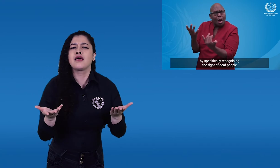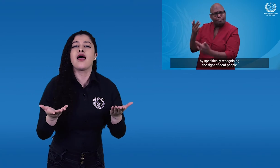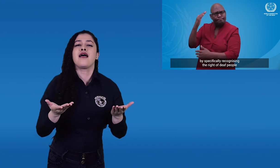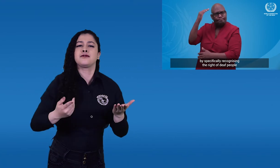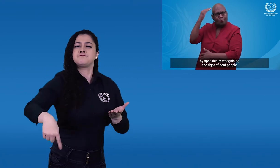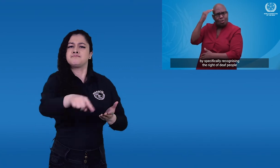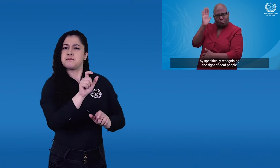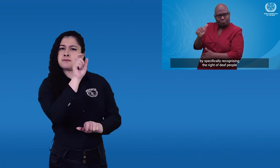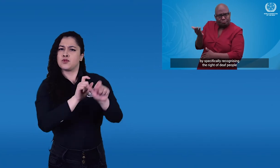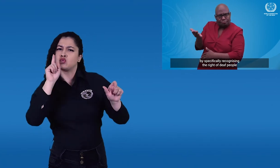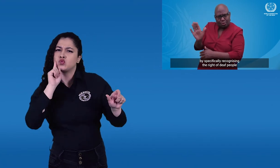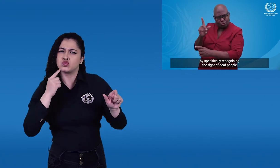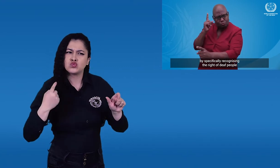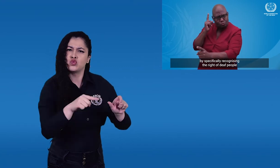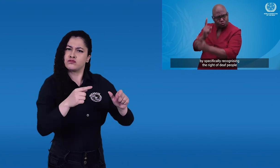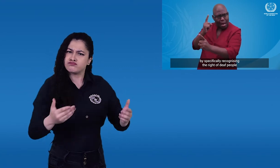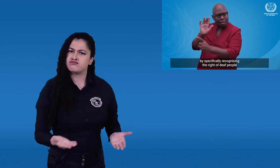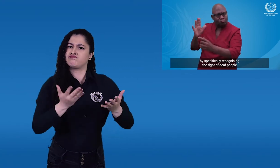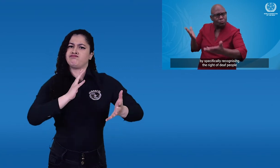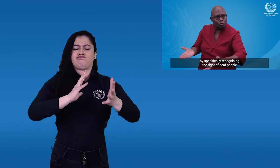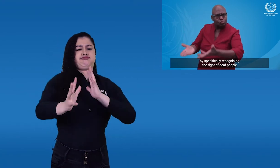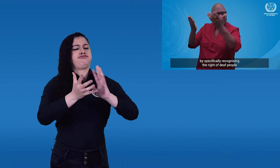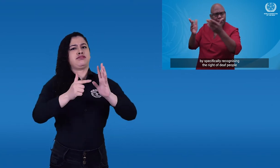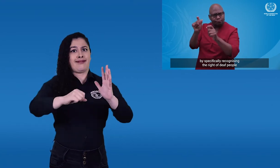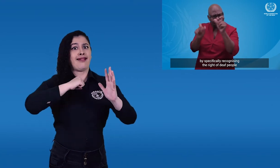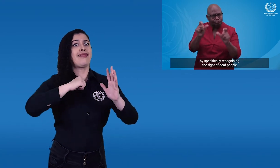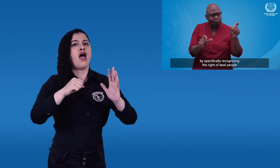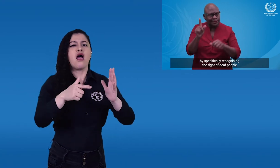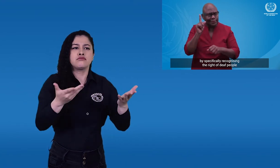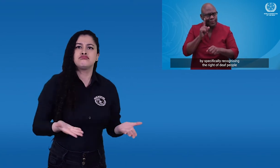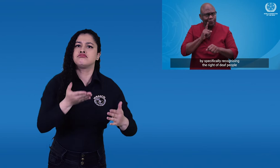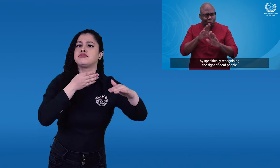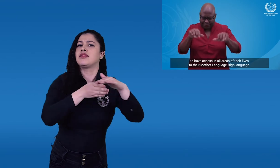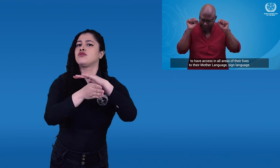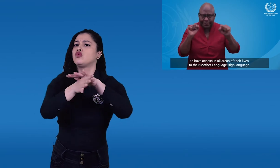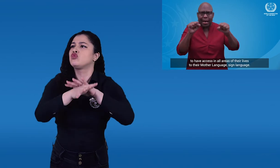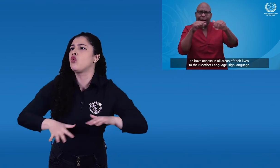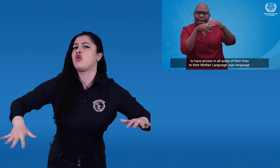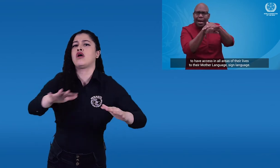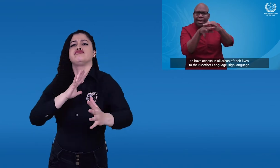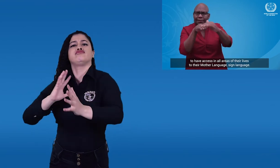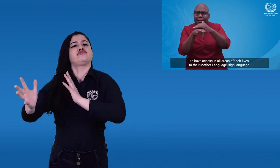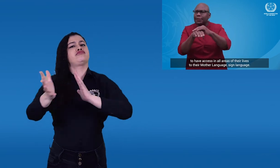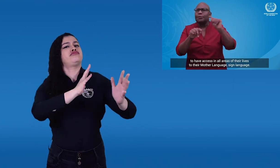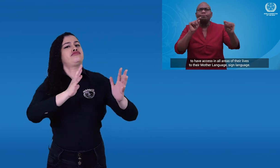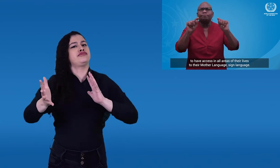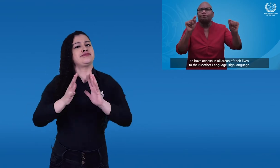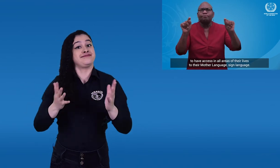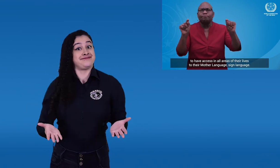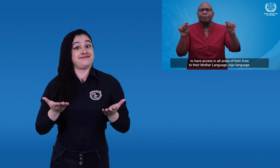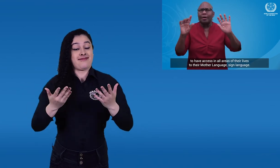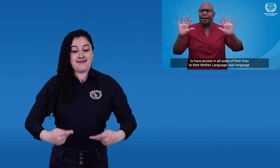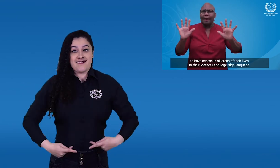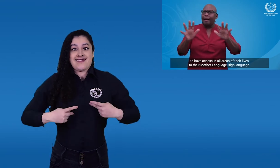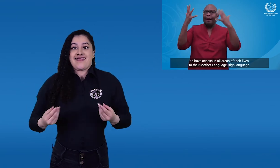reconociendo específicamente el derecho de las personas sordas a tener acceso